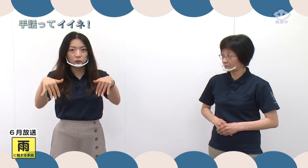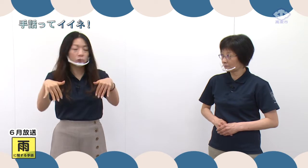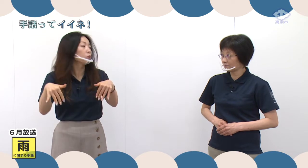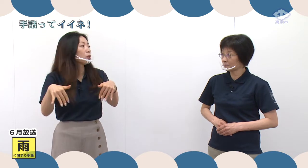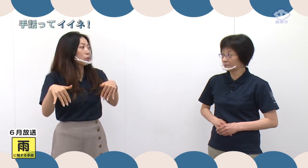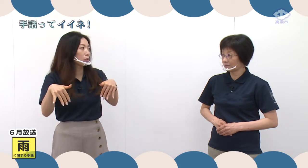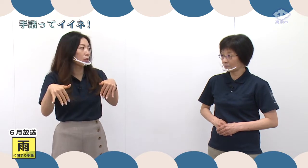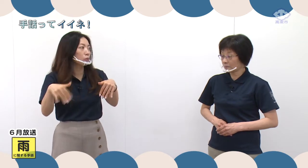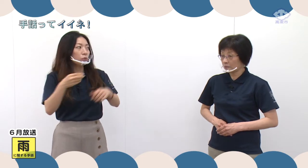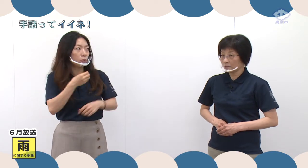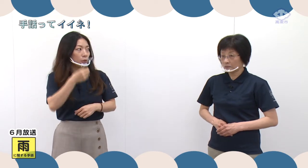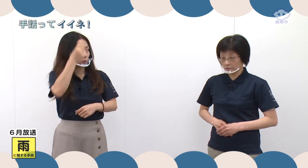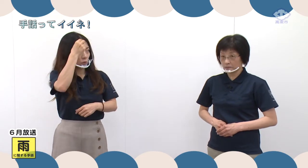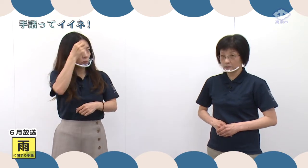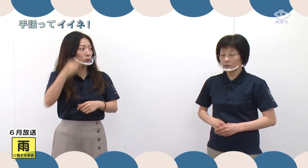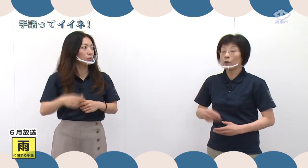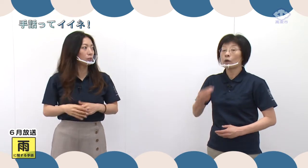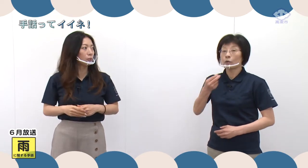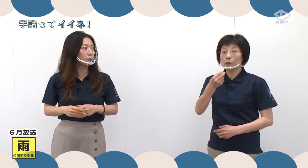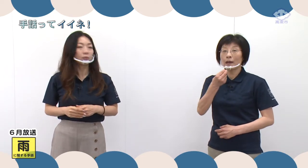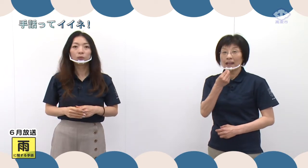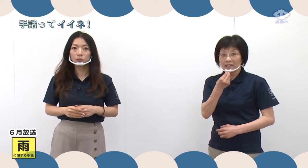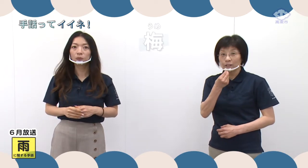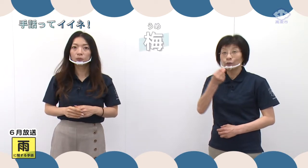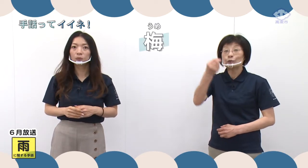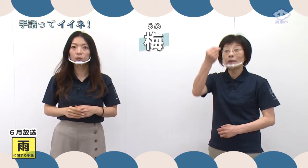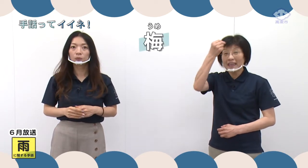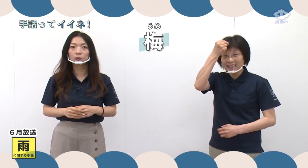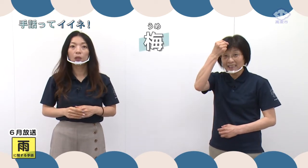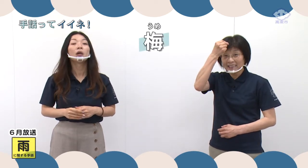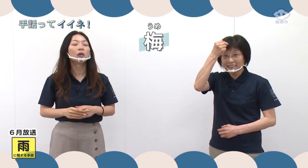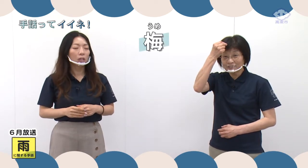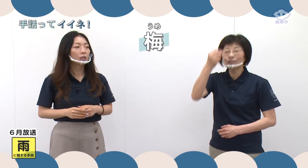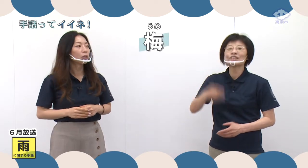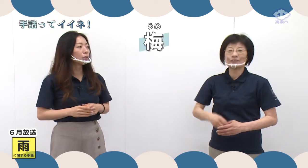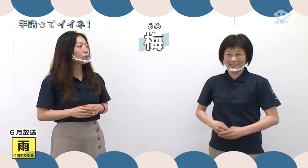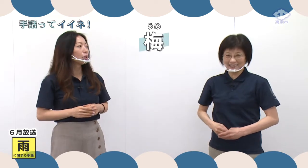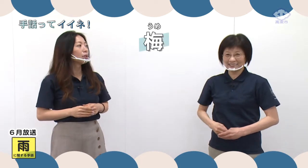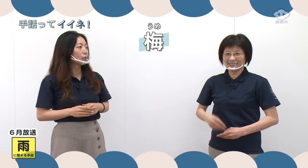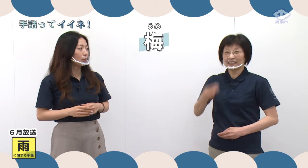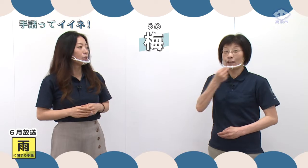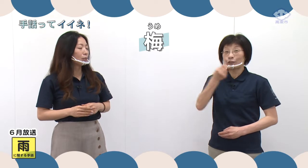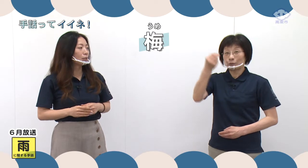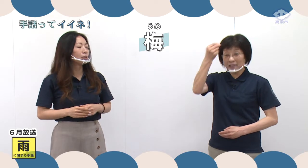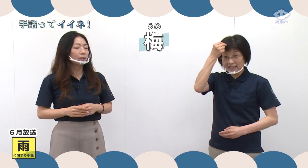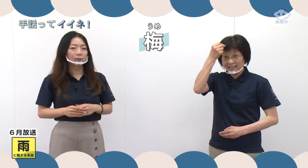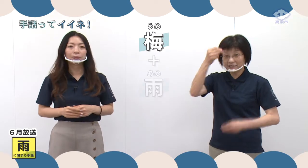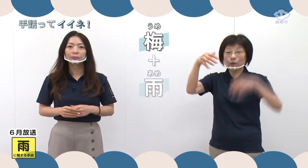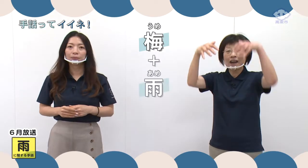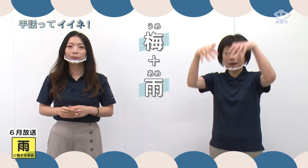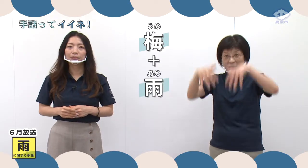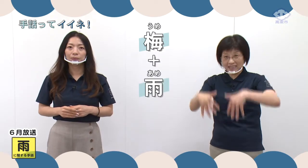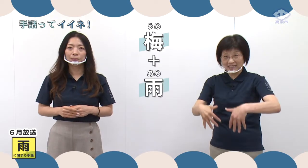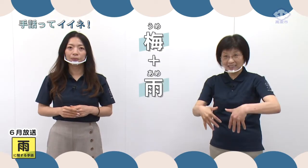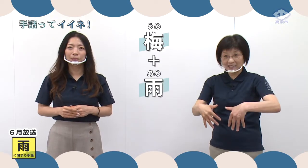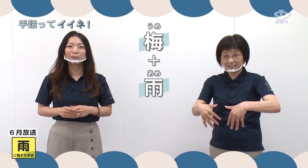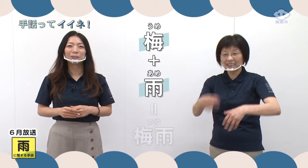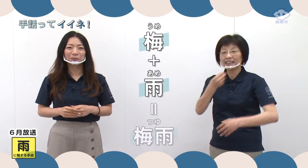梅雨なんですか？どういう意味ですか？ これは梅という手話です。梅と雨で